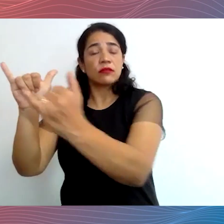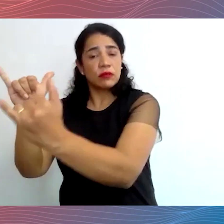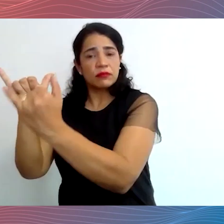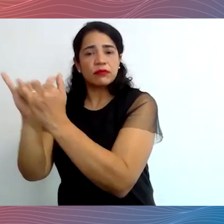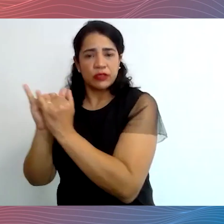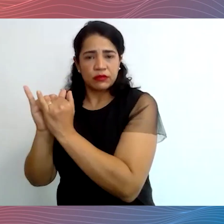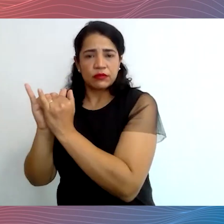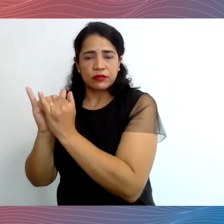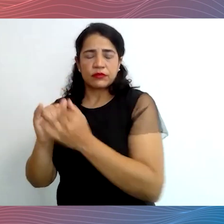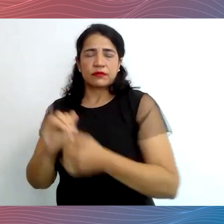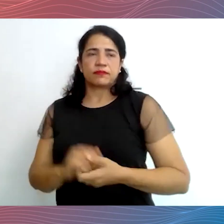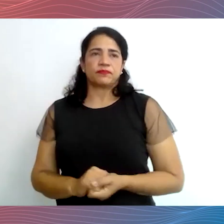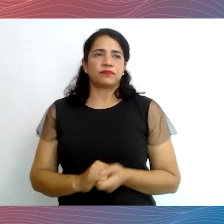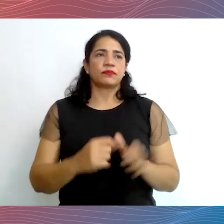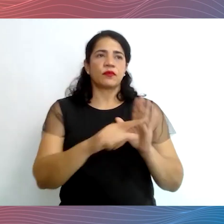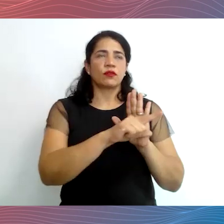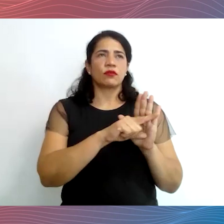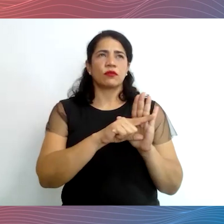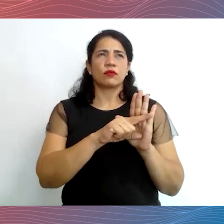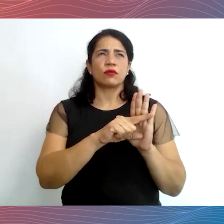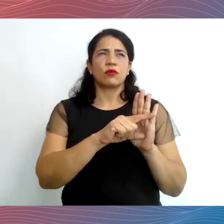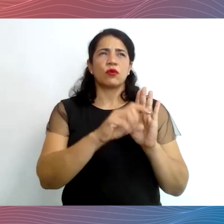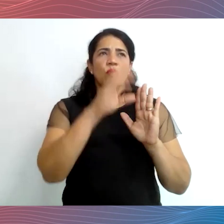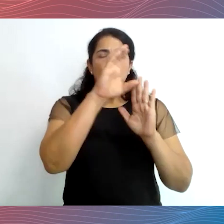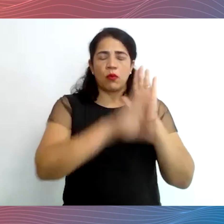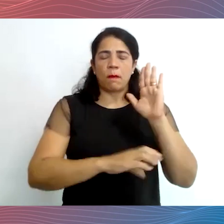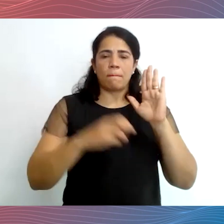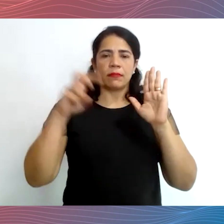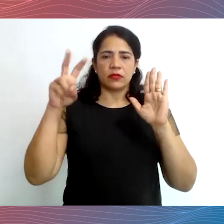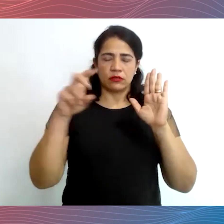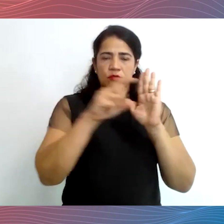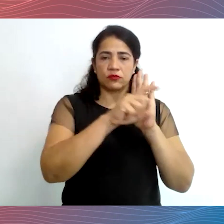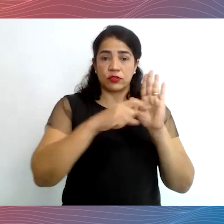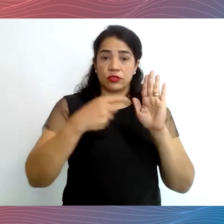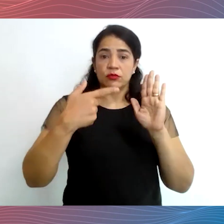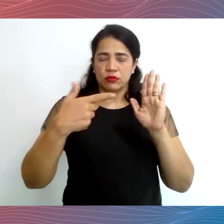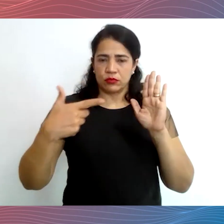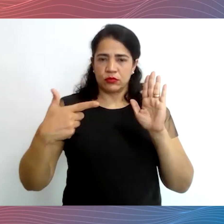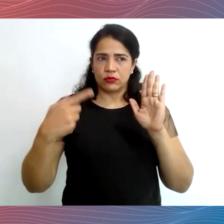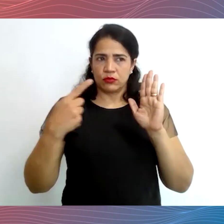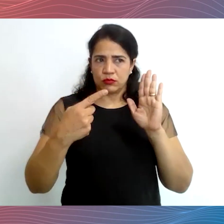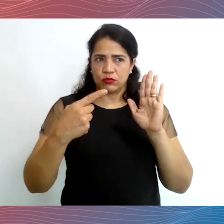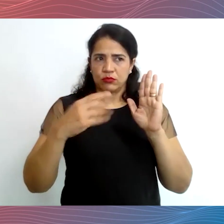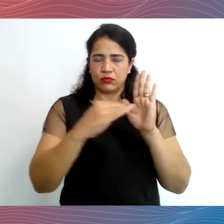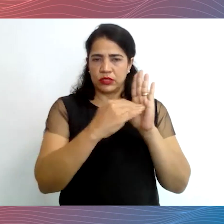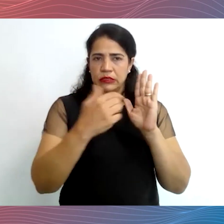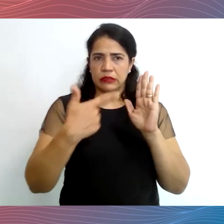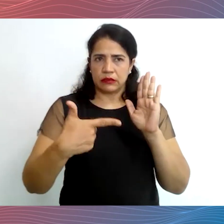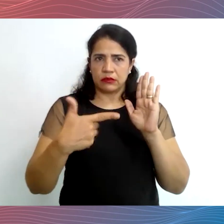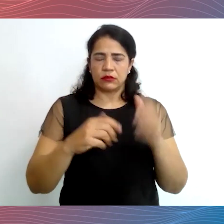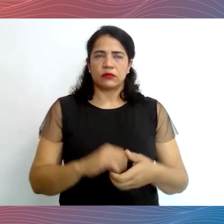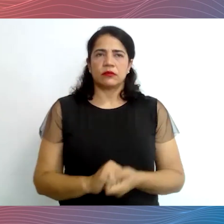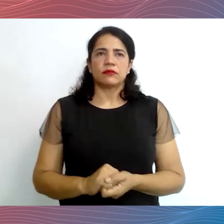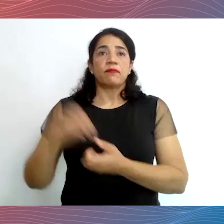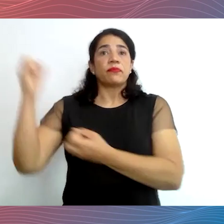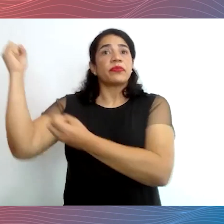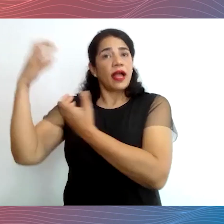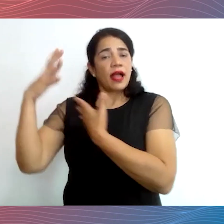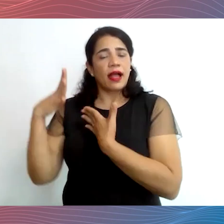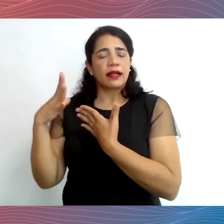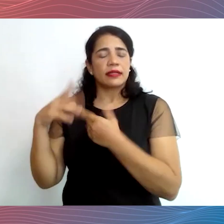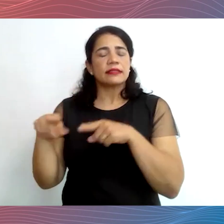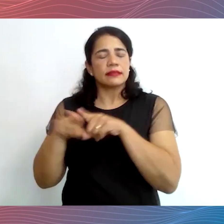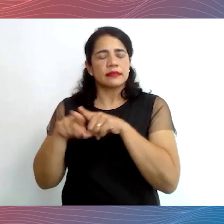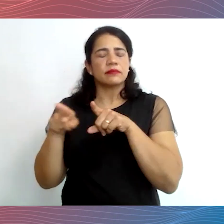a graça nos leva até Deus que é amor, né, para andarmos em amor, e Cristo nos amou e a si mesmo